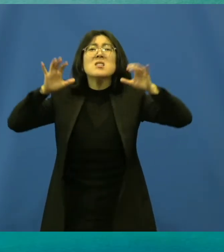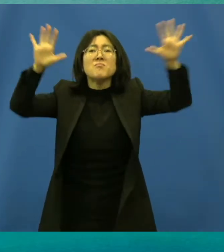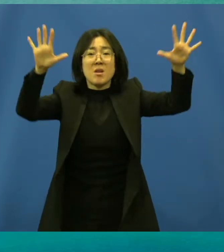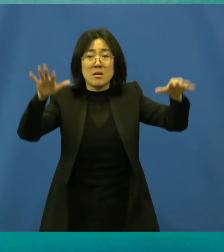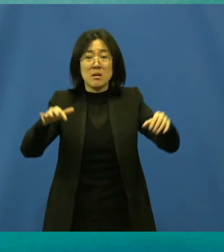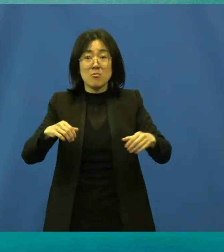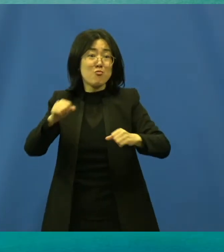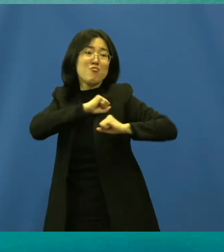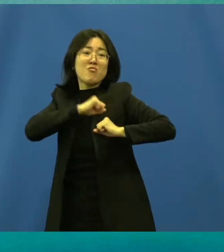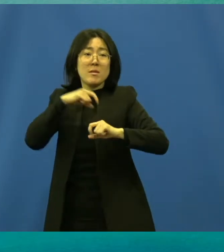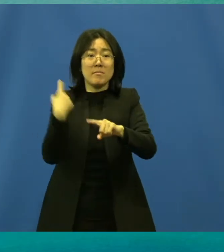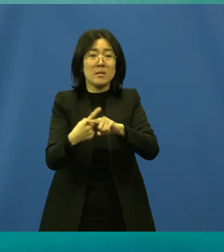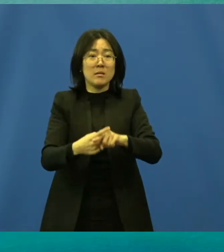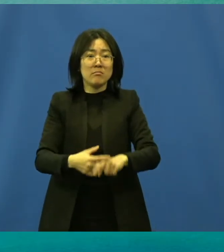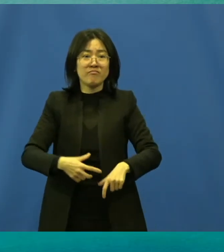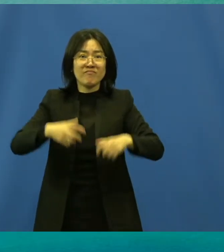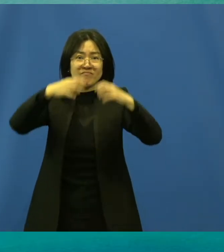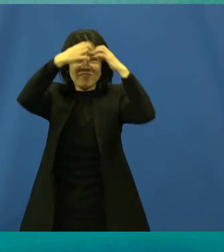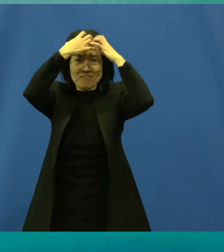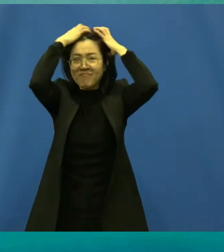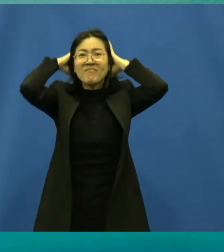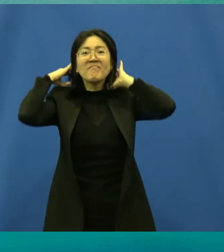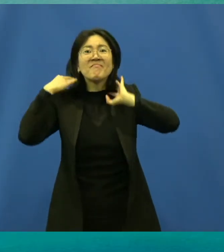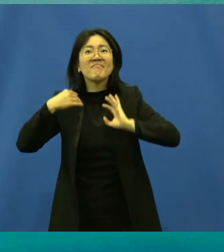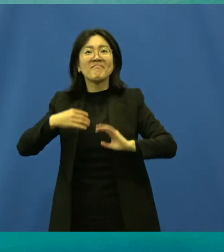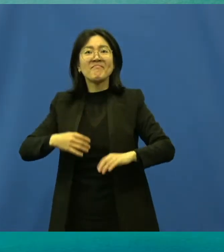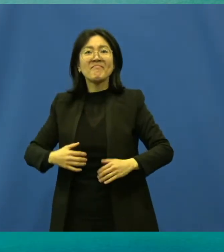전사적인 기도죠. 생명을 건 기도.